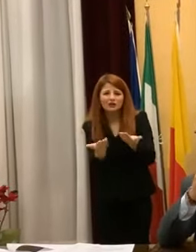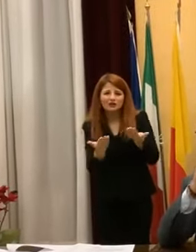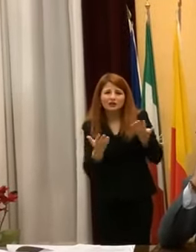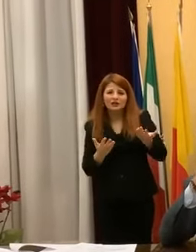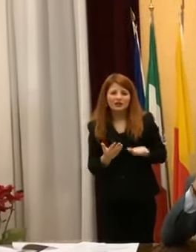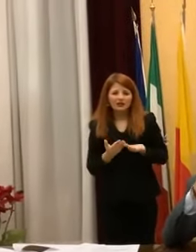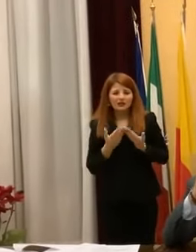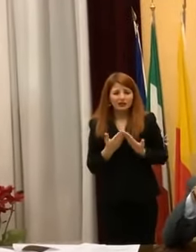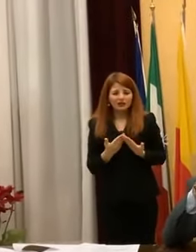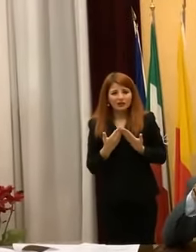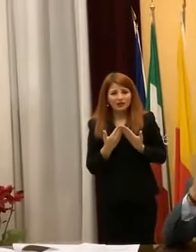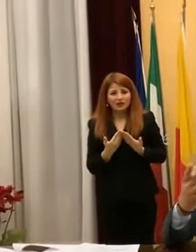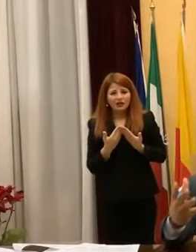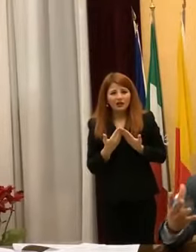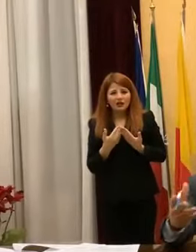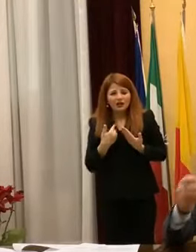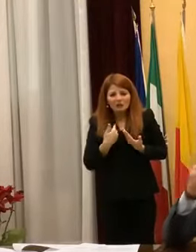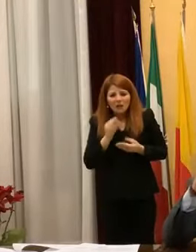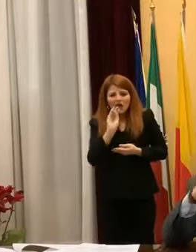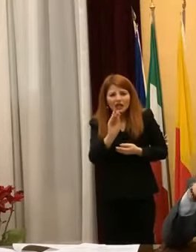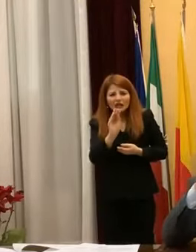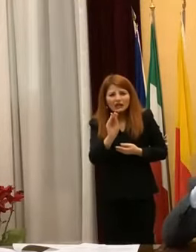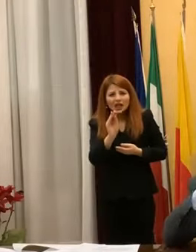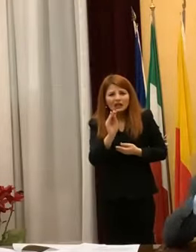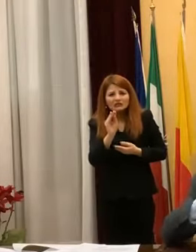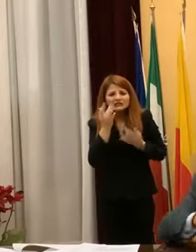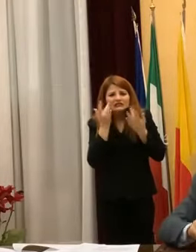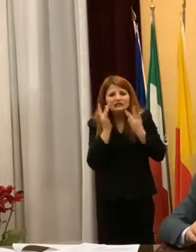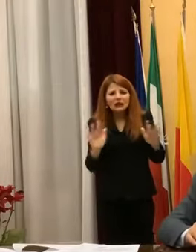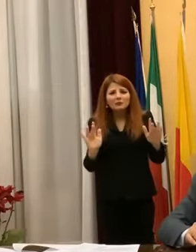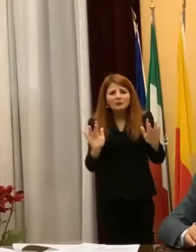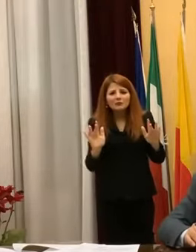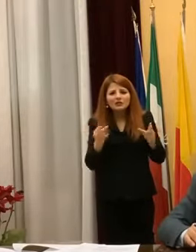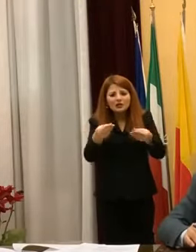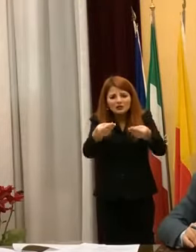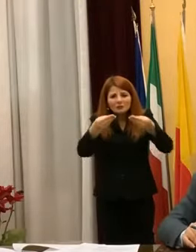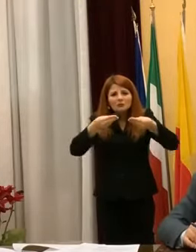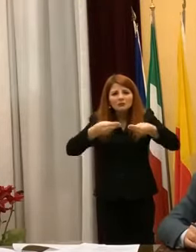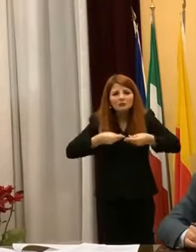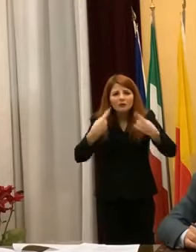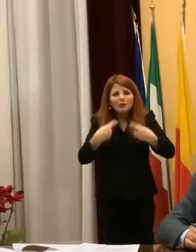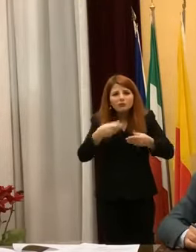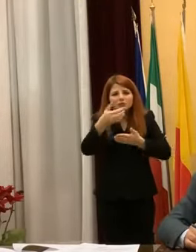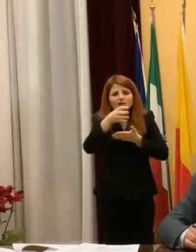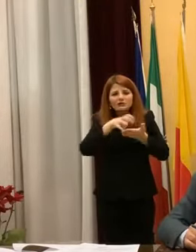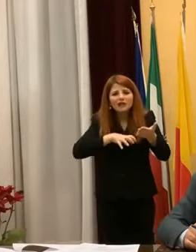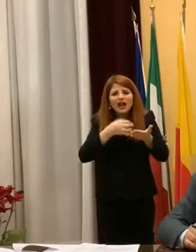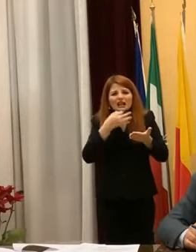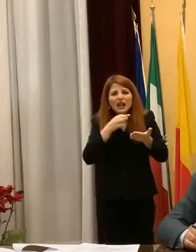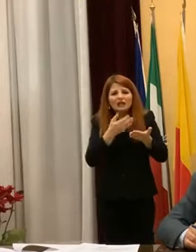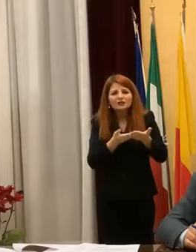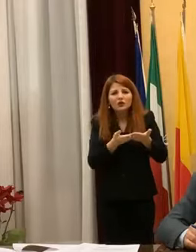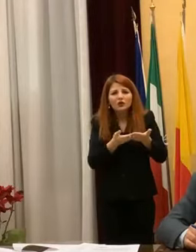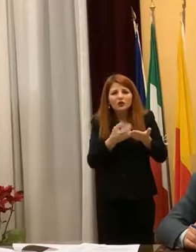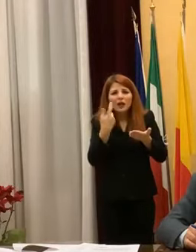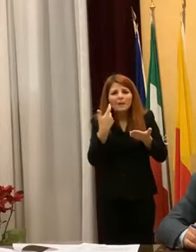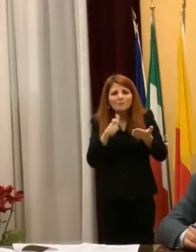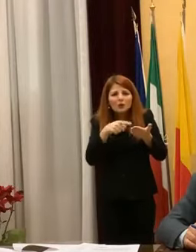relazione del comitato scientifico non ce l'hai mandata, che riguardava la vicenda anche di Messina. Ma